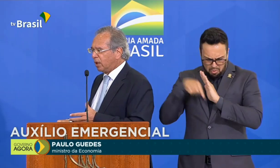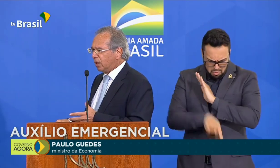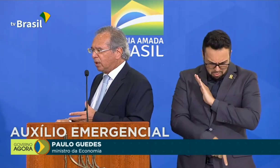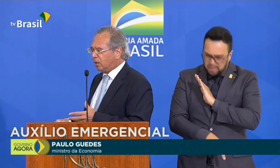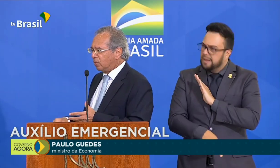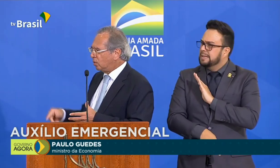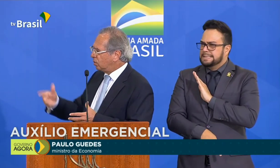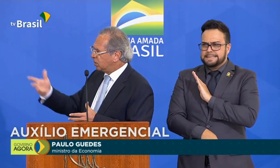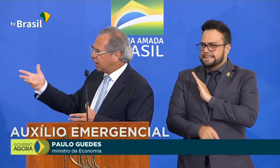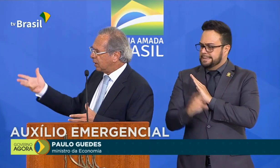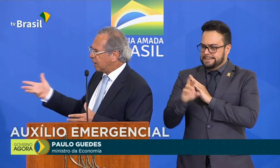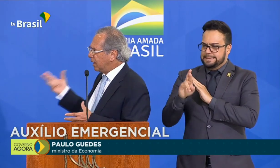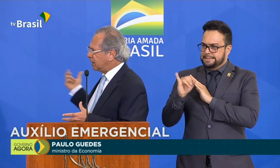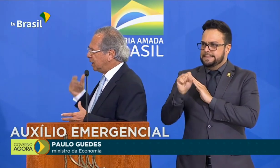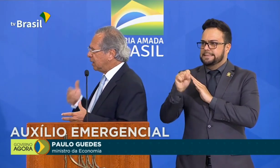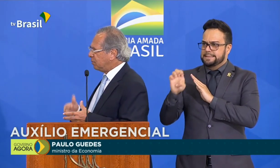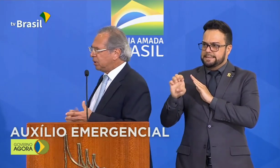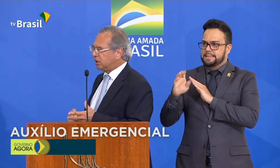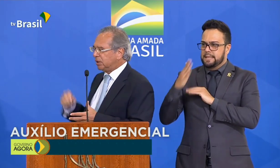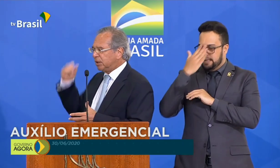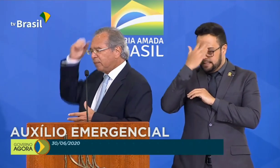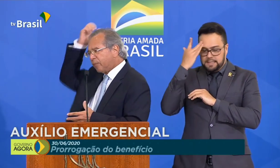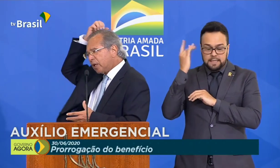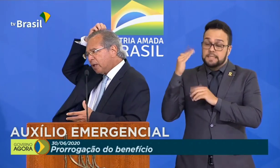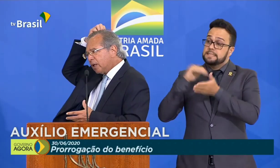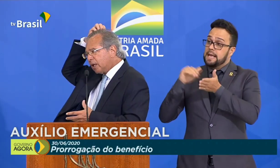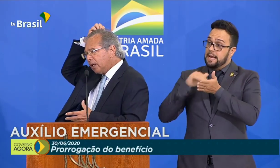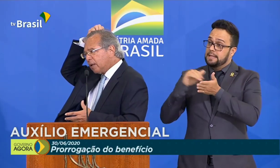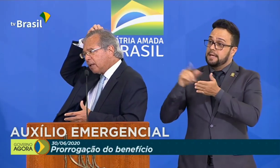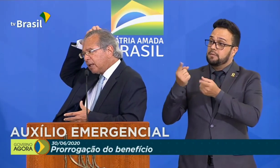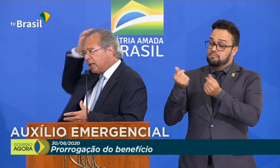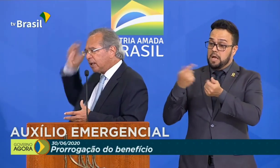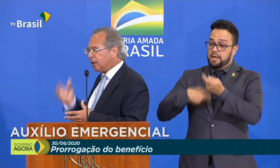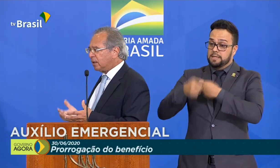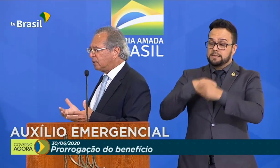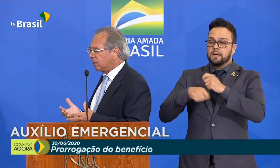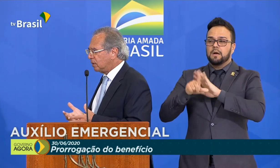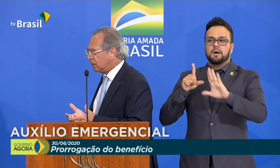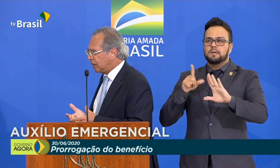econômico. O secretário da Receita me dizia que